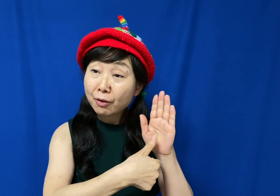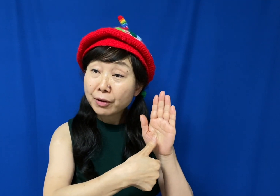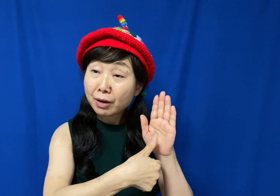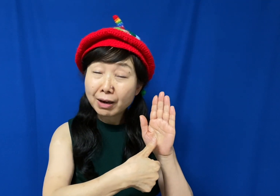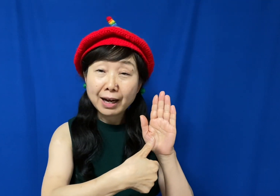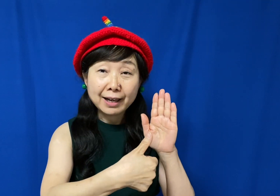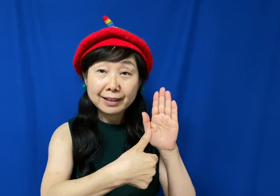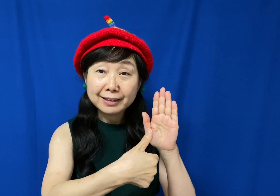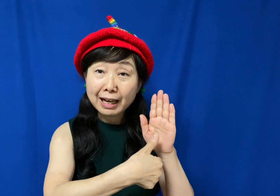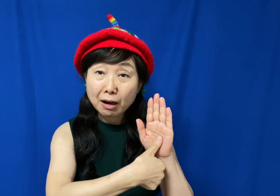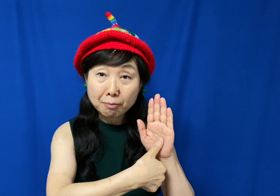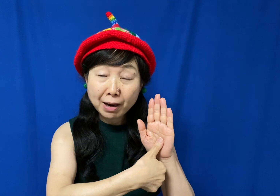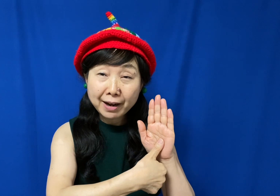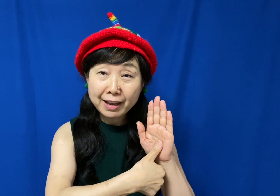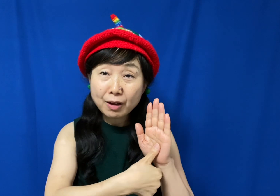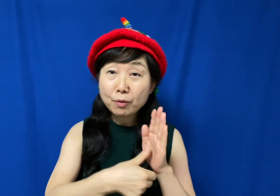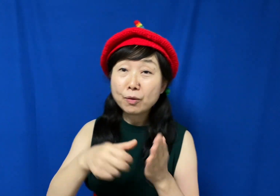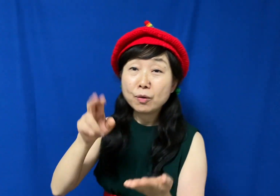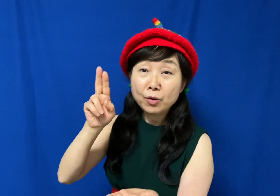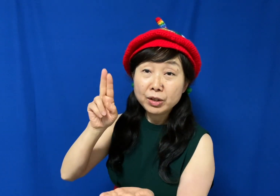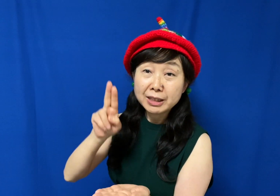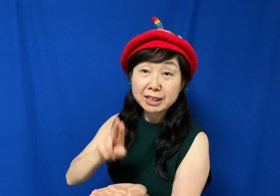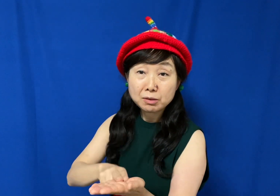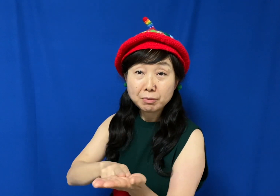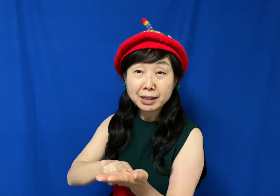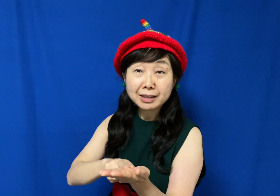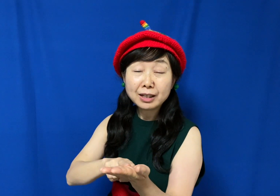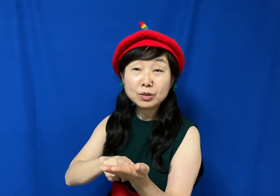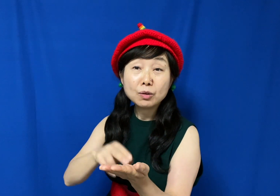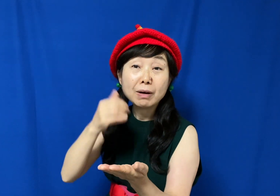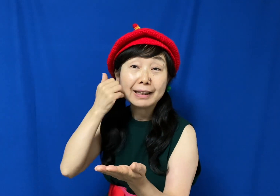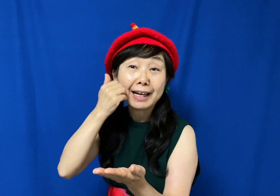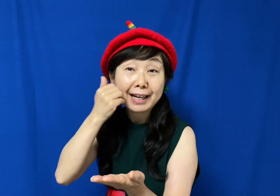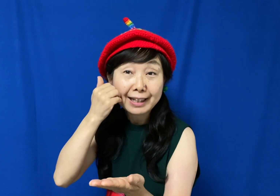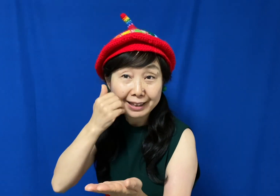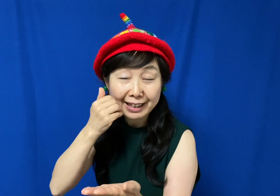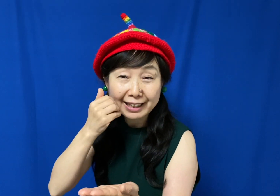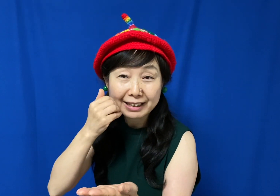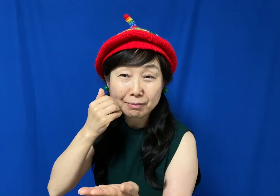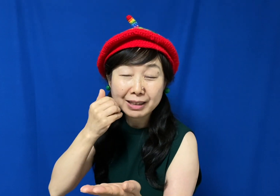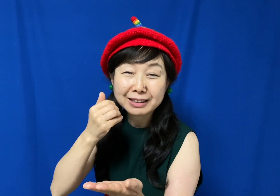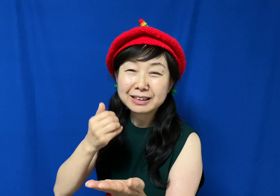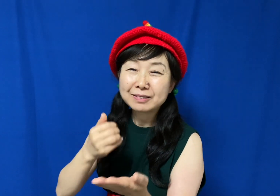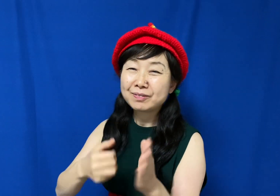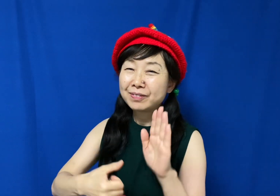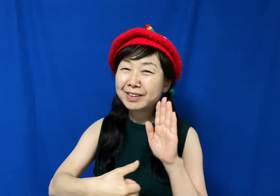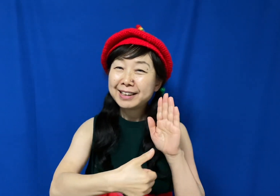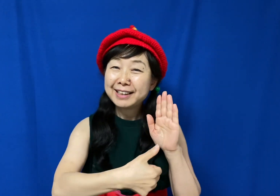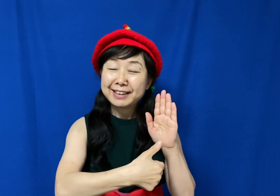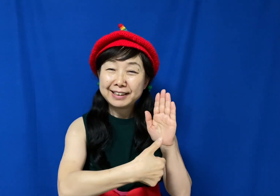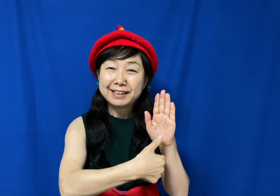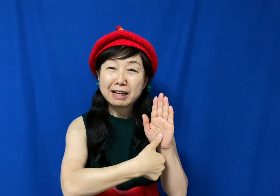親は名前を決めたのは誰ってやってます。名